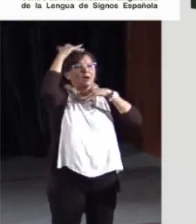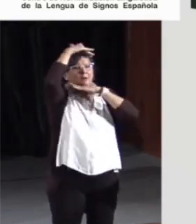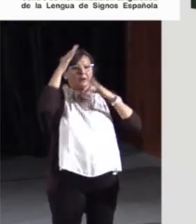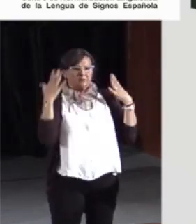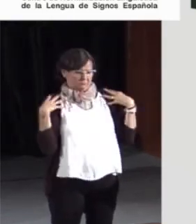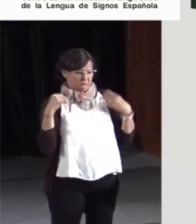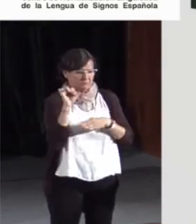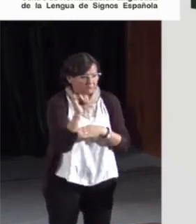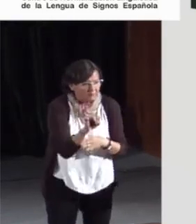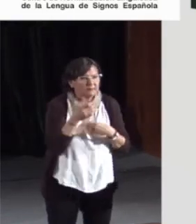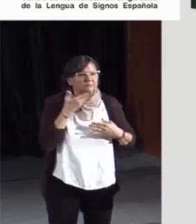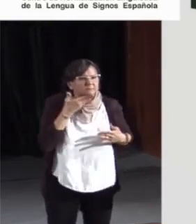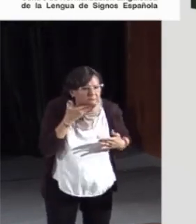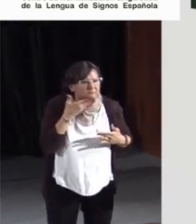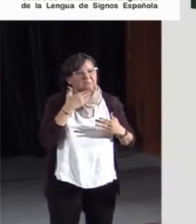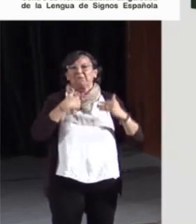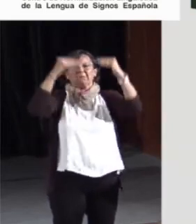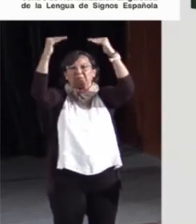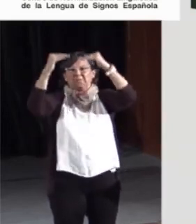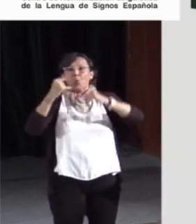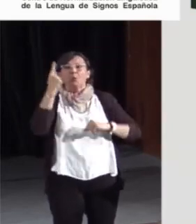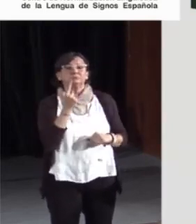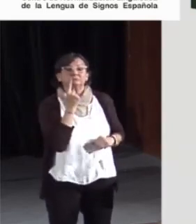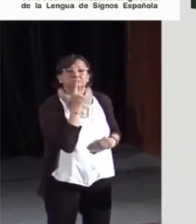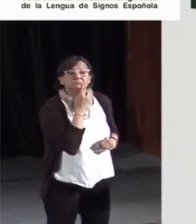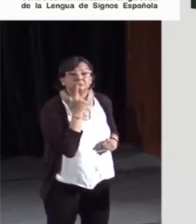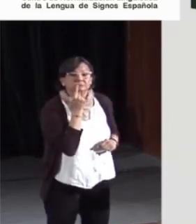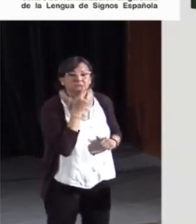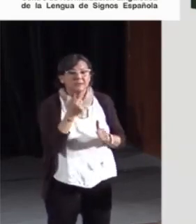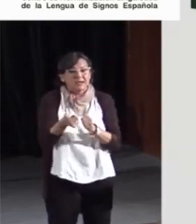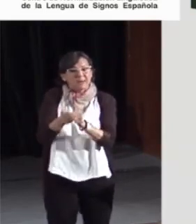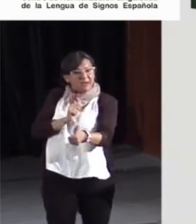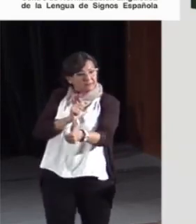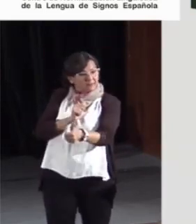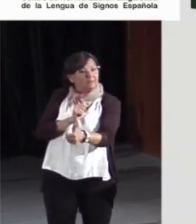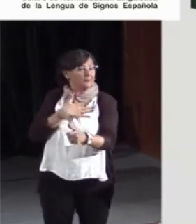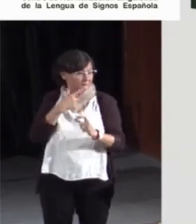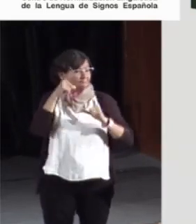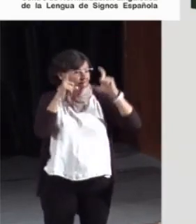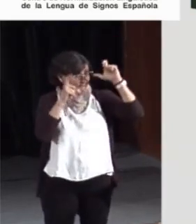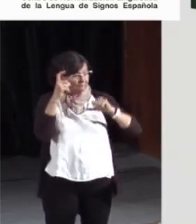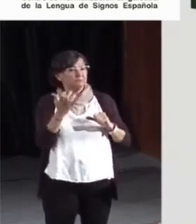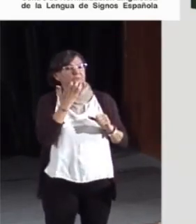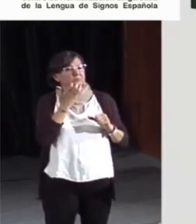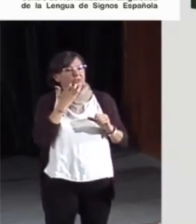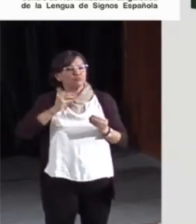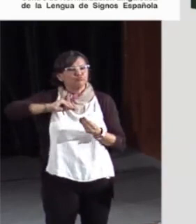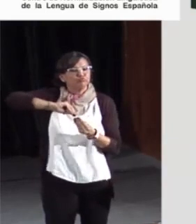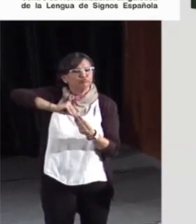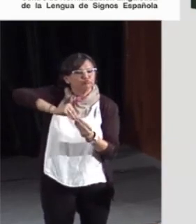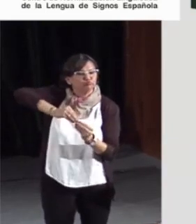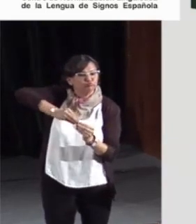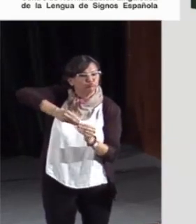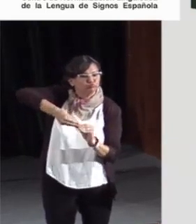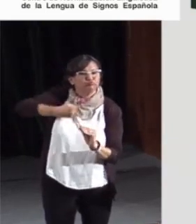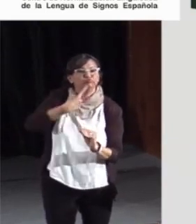la expresión del tronco, no solo a la expresión facial. Después veis posición, movimiento y también componente bucal, que